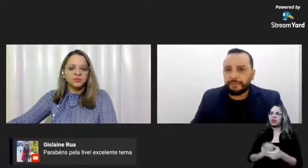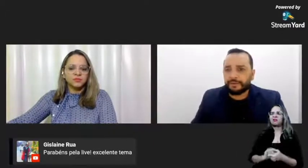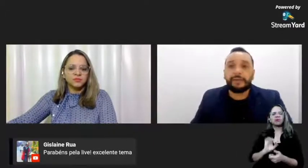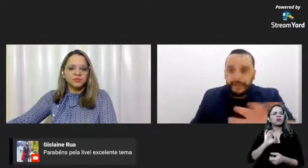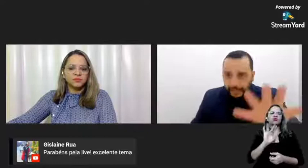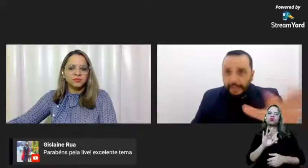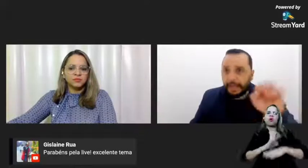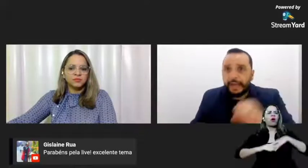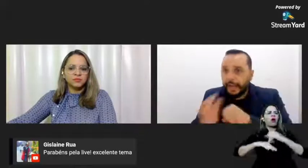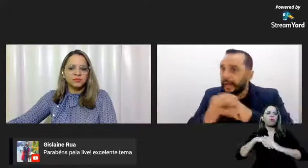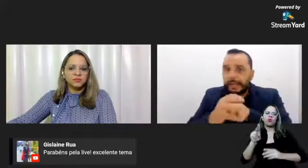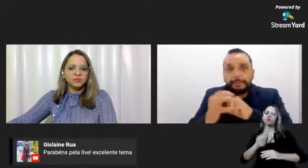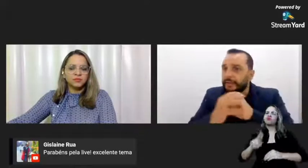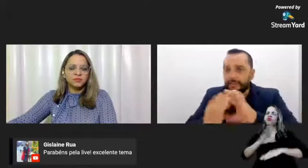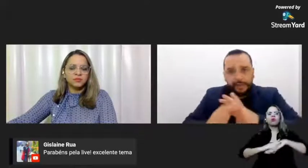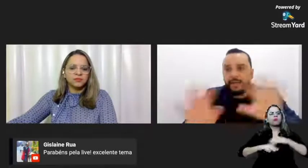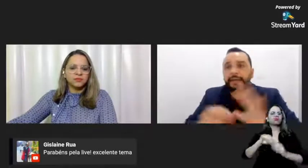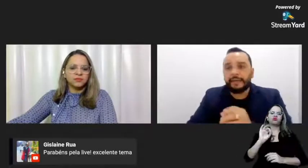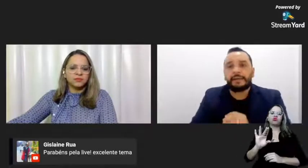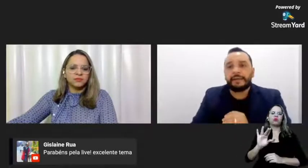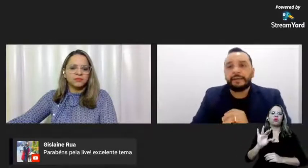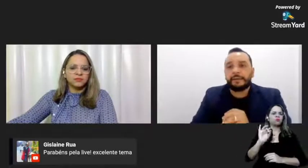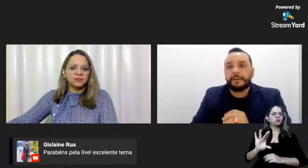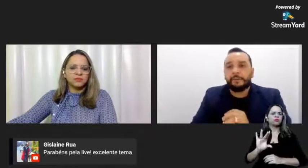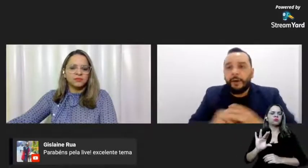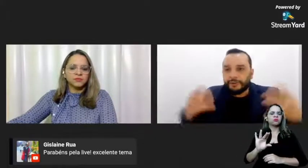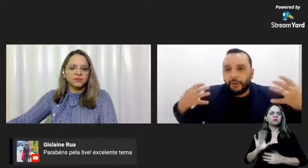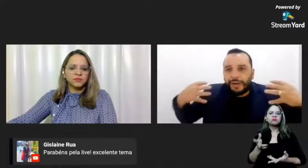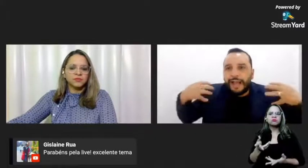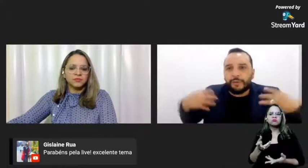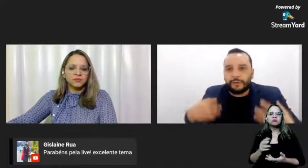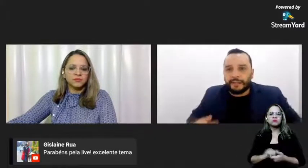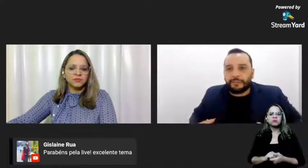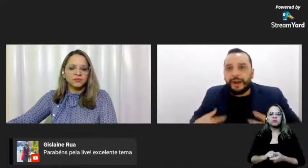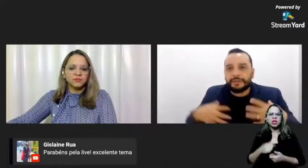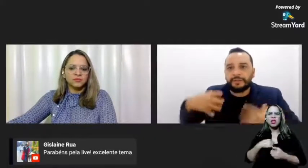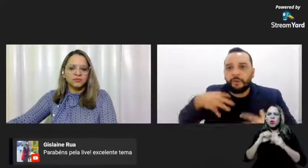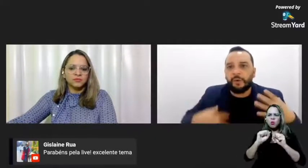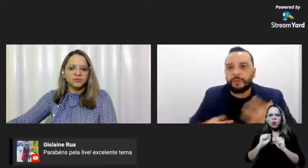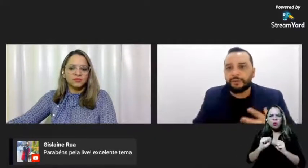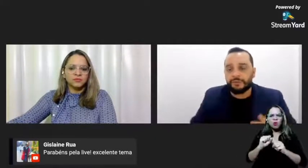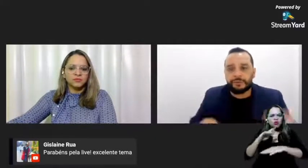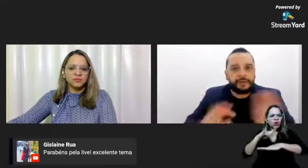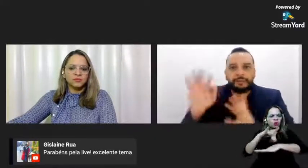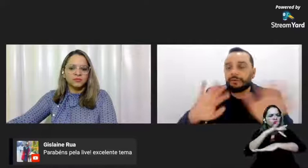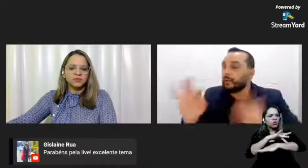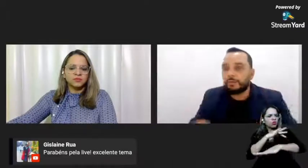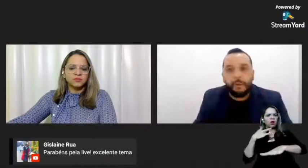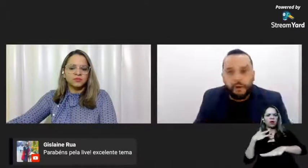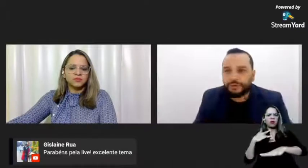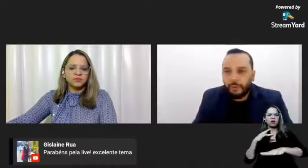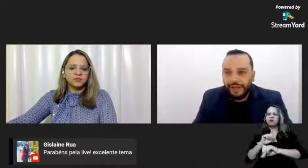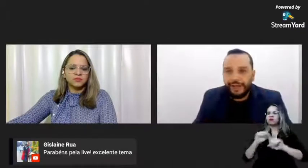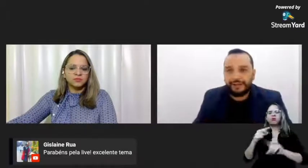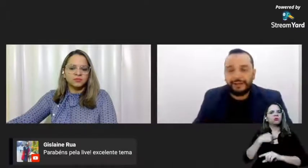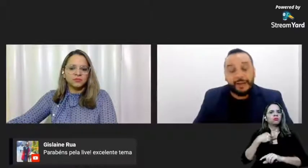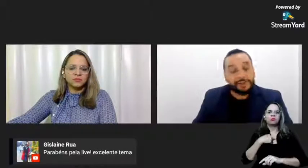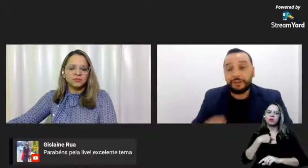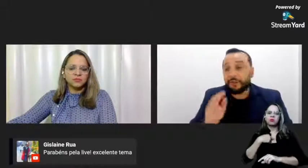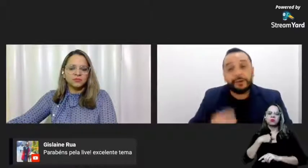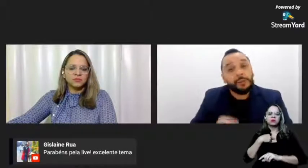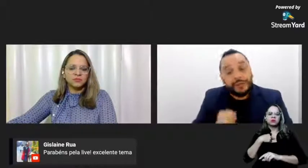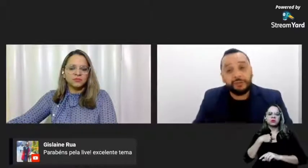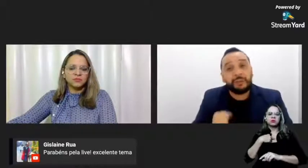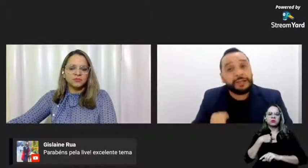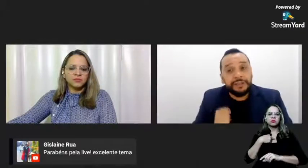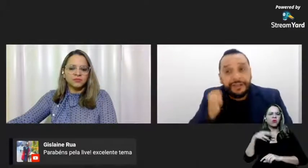acabou. Não, é aí mesmo, é aí. Eu posso tocar em outras partes do corpo do surdo-cego? Não pode tocar. A